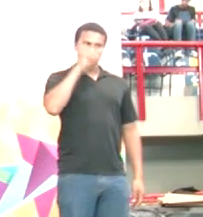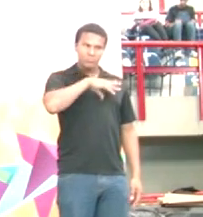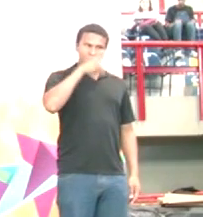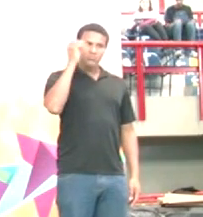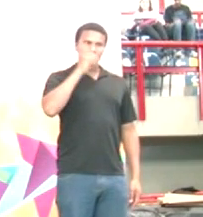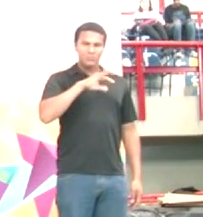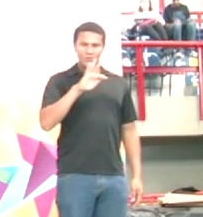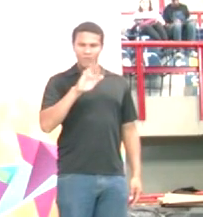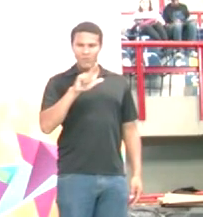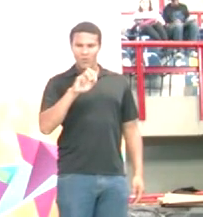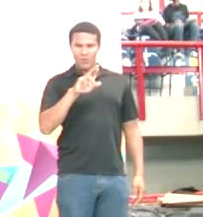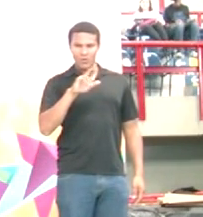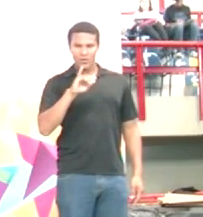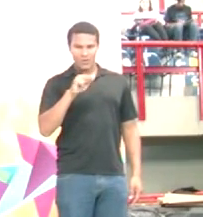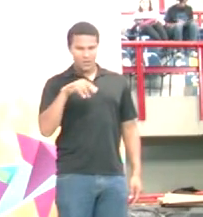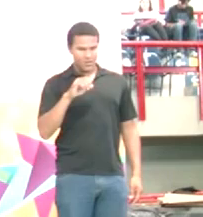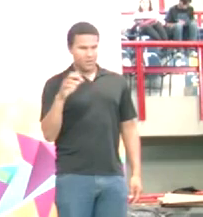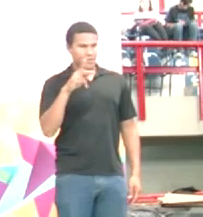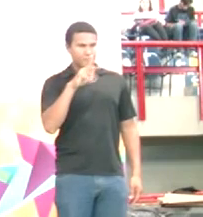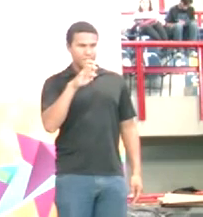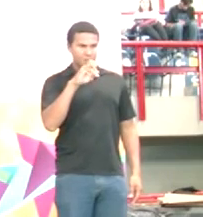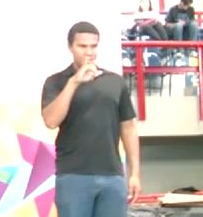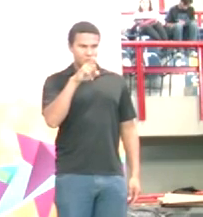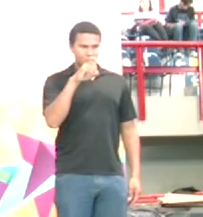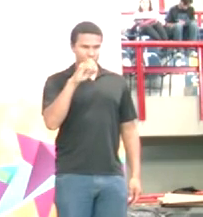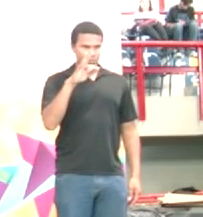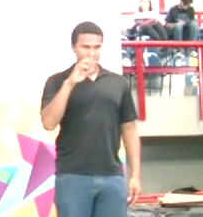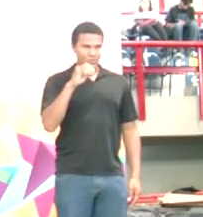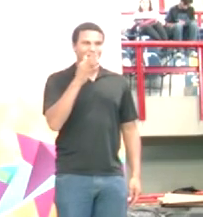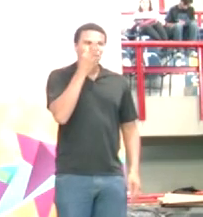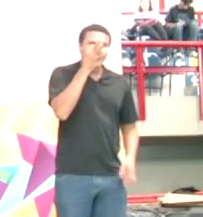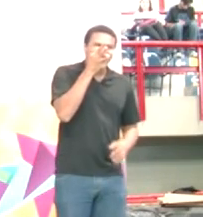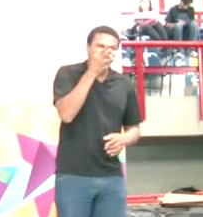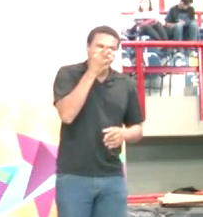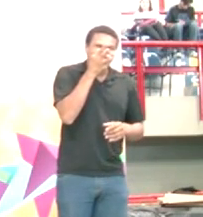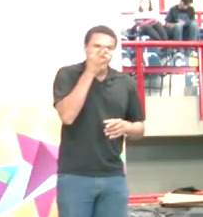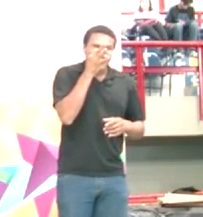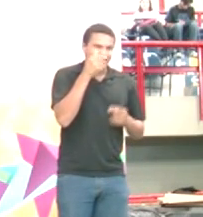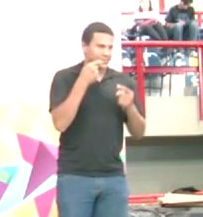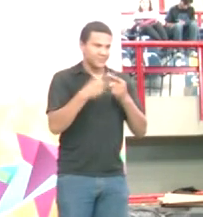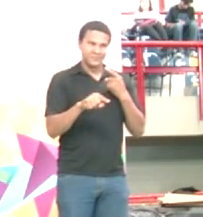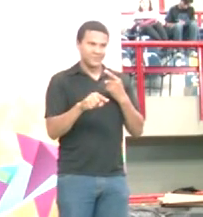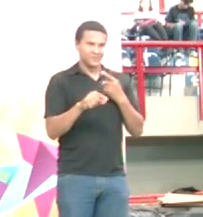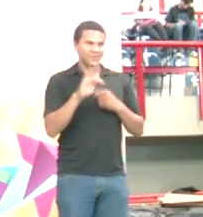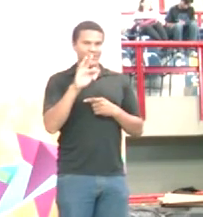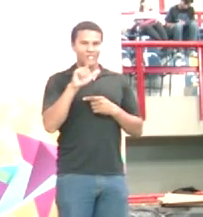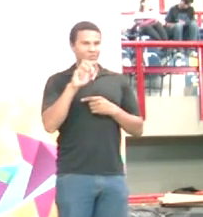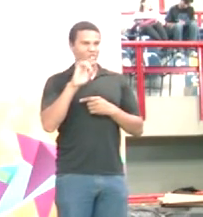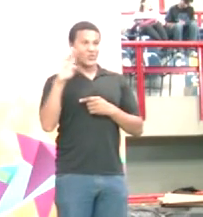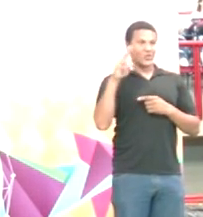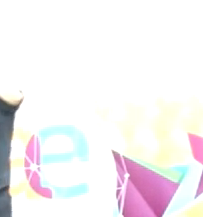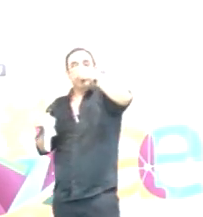O Floriano Peixoto. Que de flor só tinha o nome. Entendeu